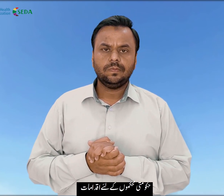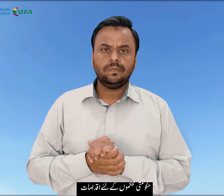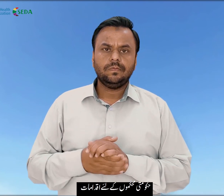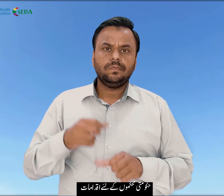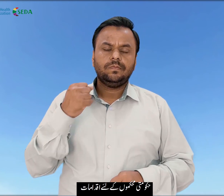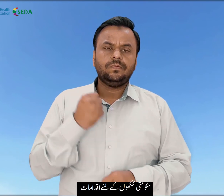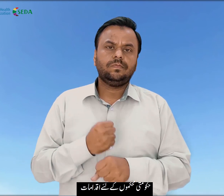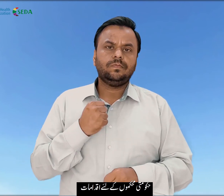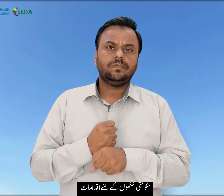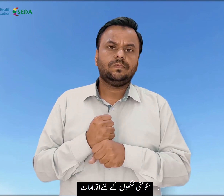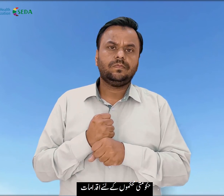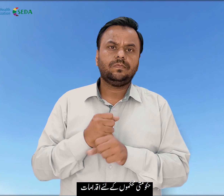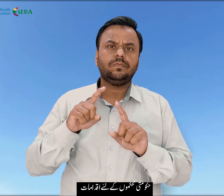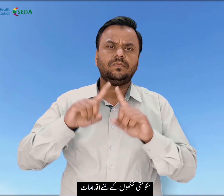حکومتی محکموں کے لیے اقدامات۔